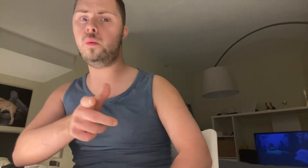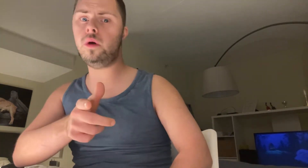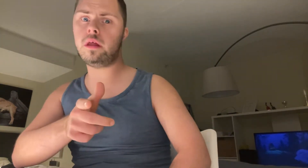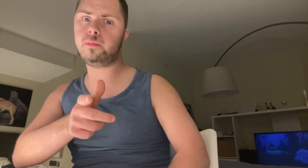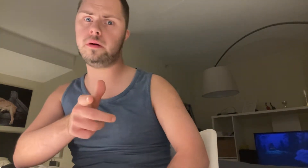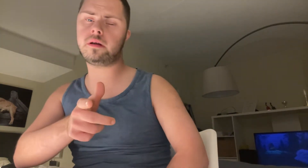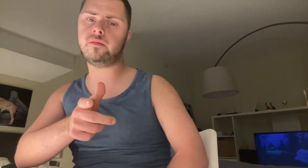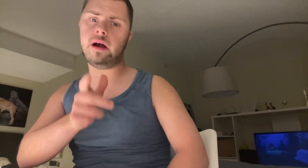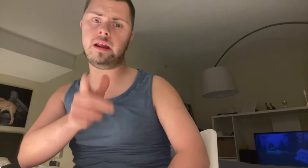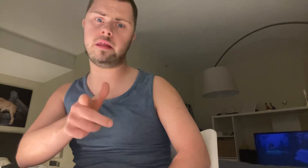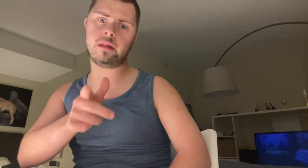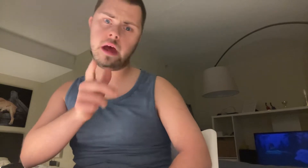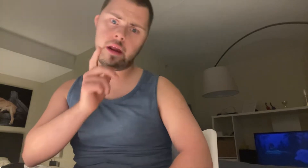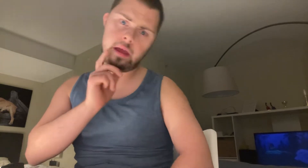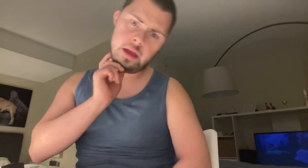Nu är